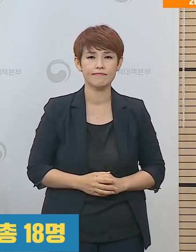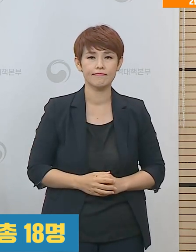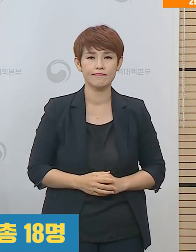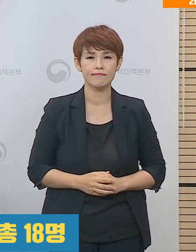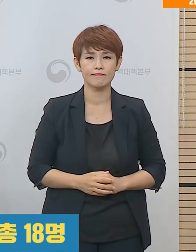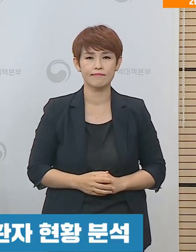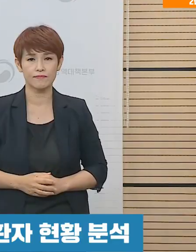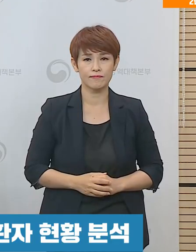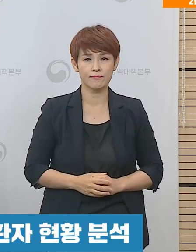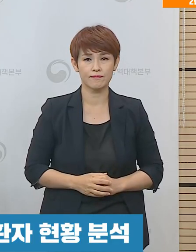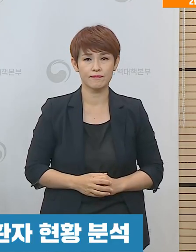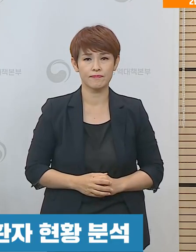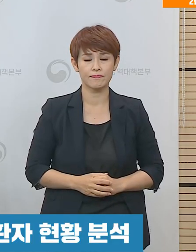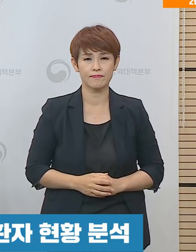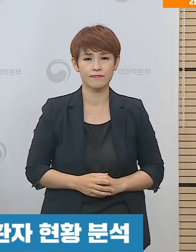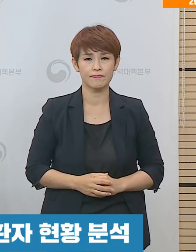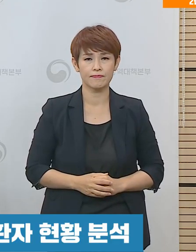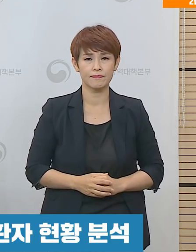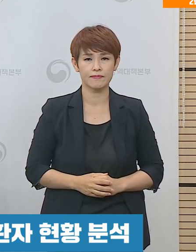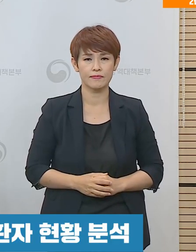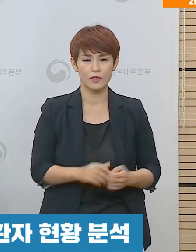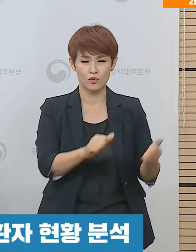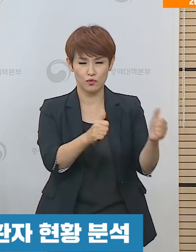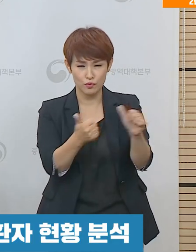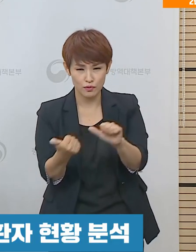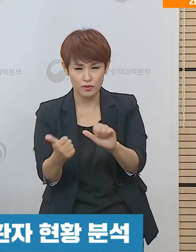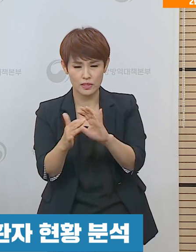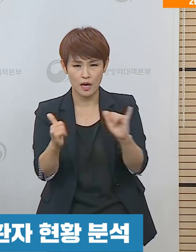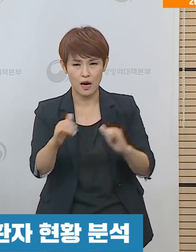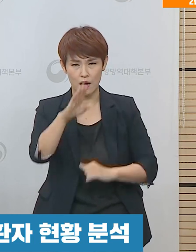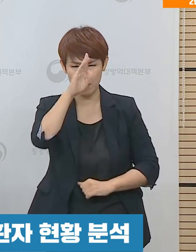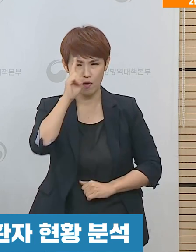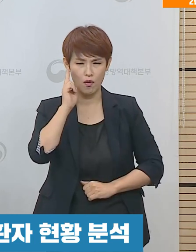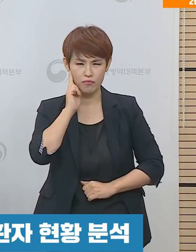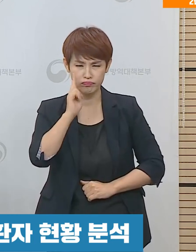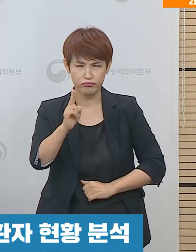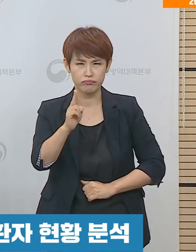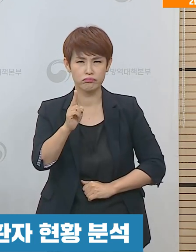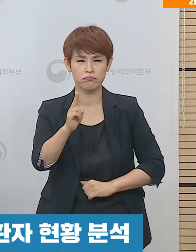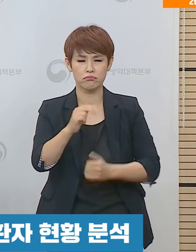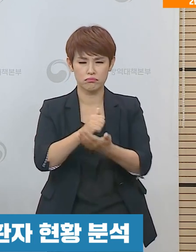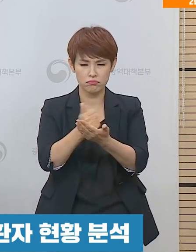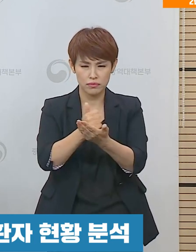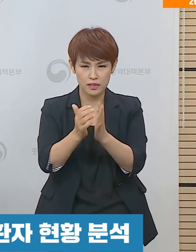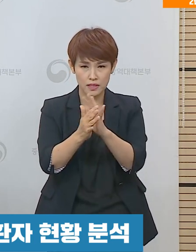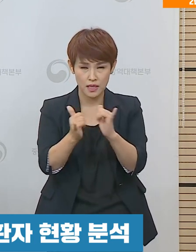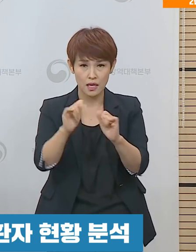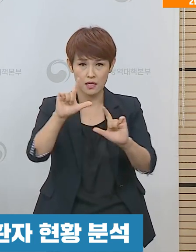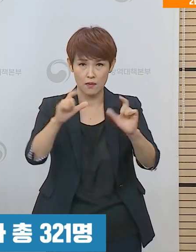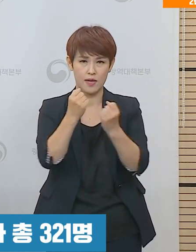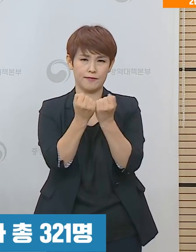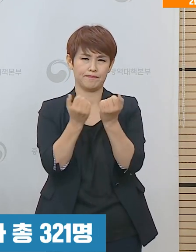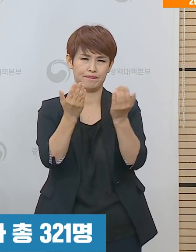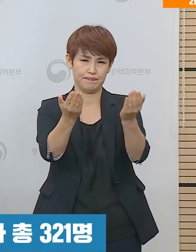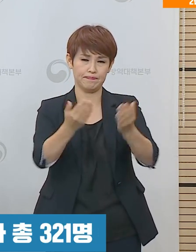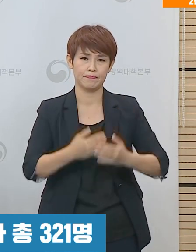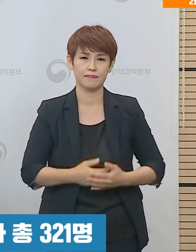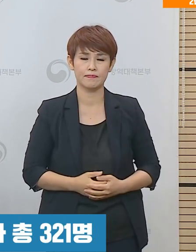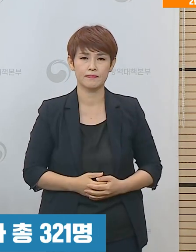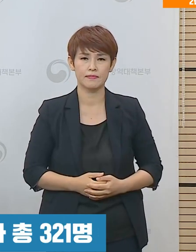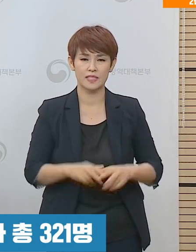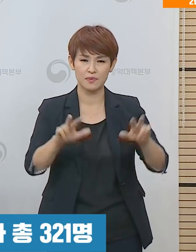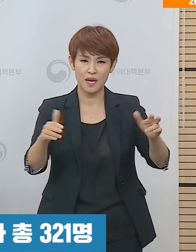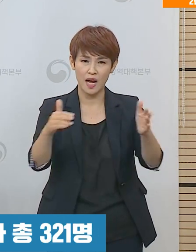발견하였습니다. 현재 사망자 및 위중증 환자 현황을 간략히 말씀드리면